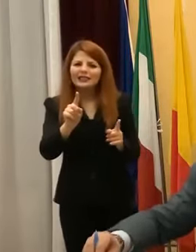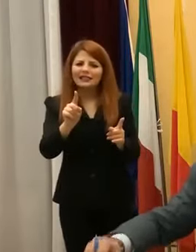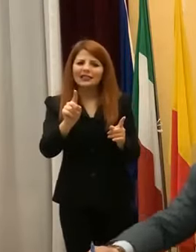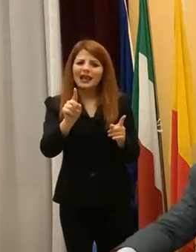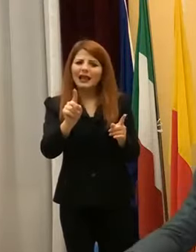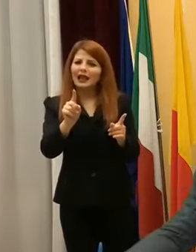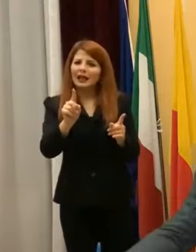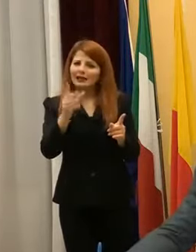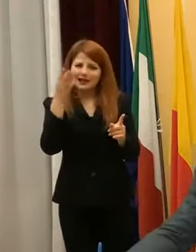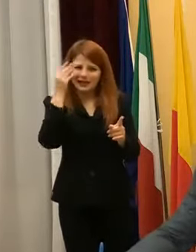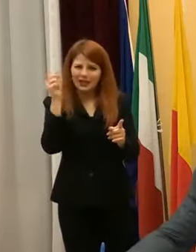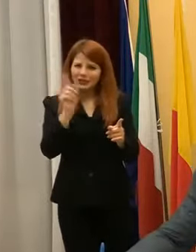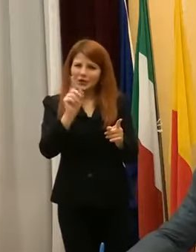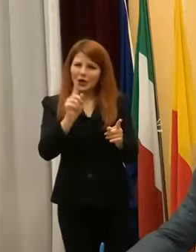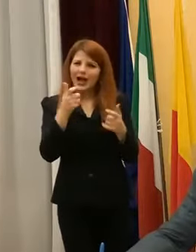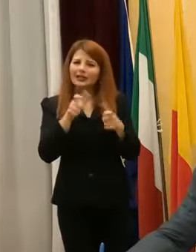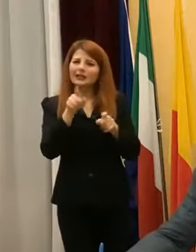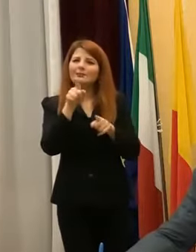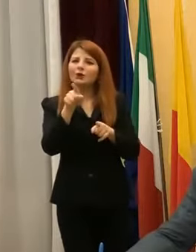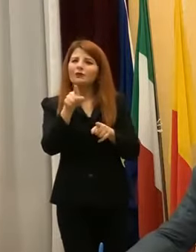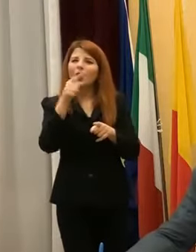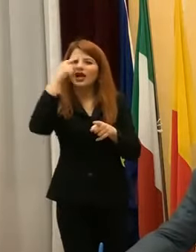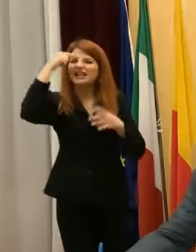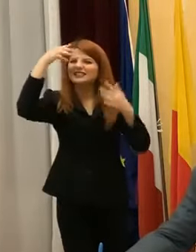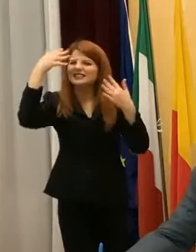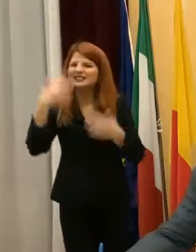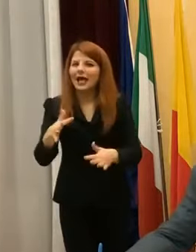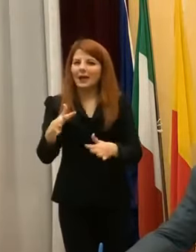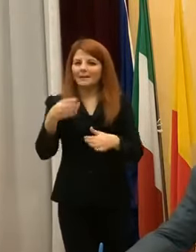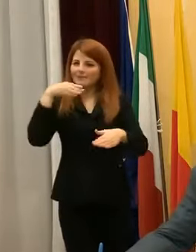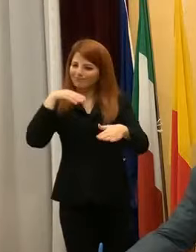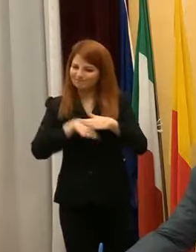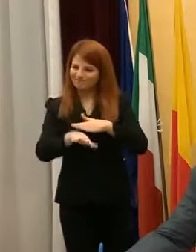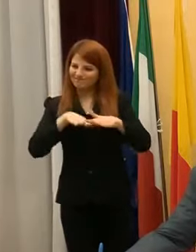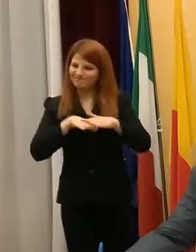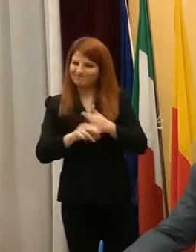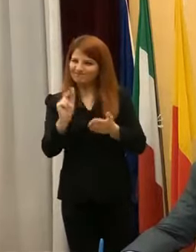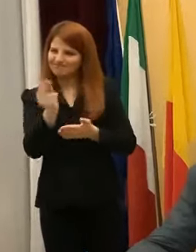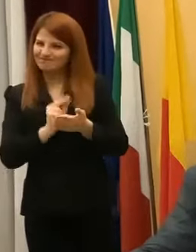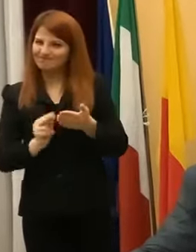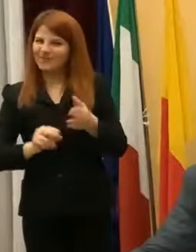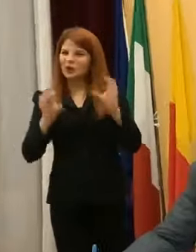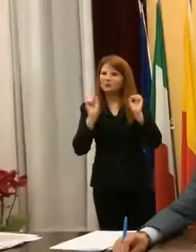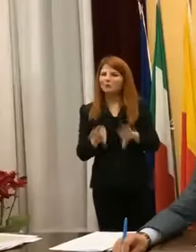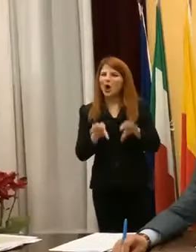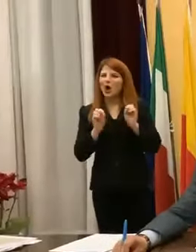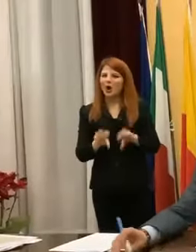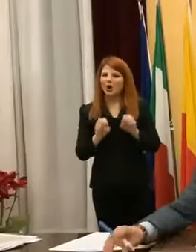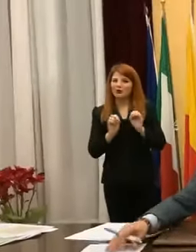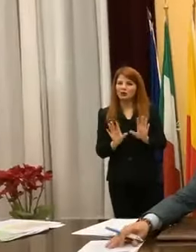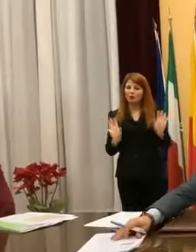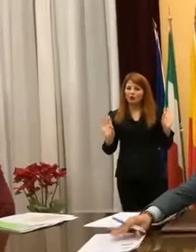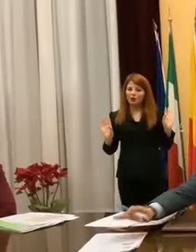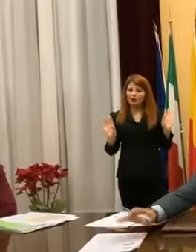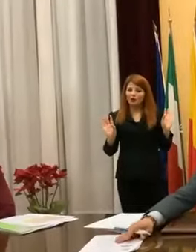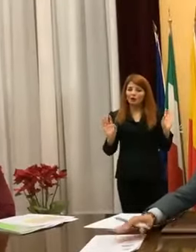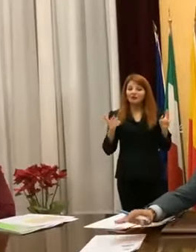Anche tu hai giocato sporco e avevo una certa stima di te. E mi vergogno di